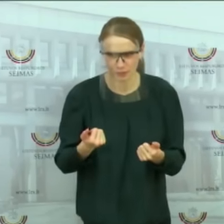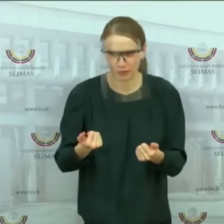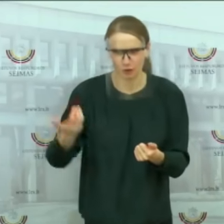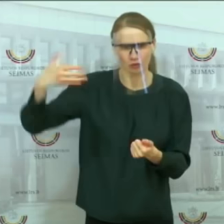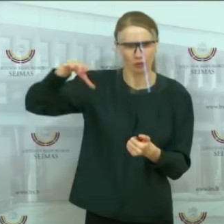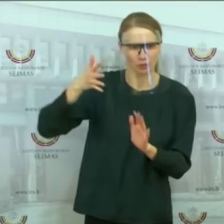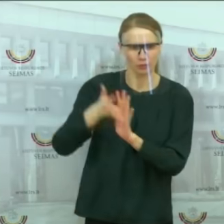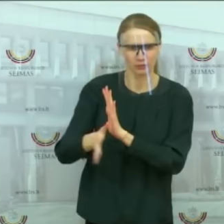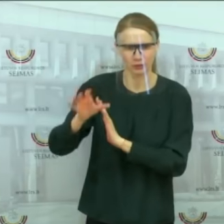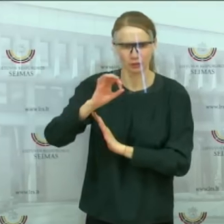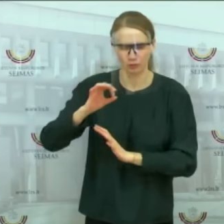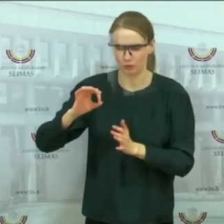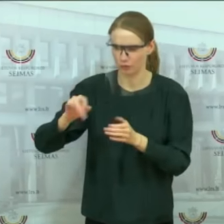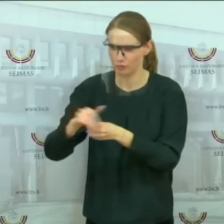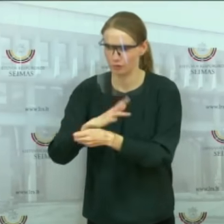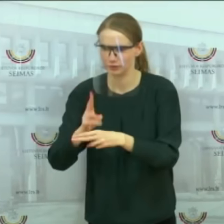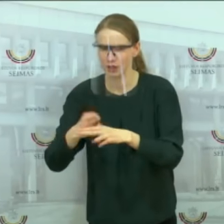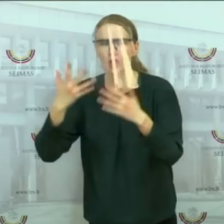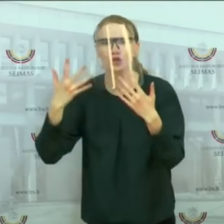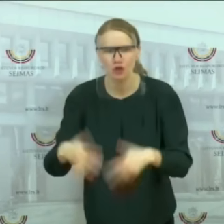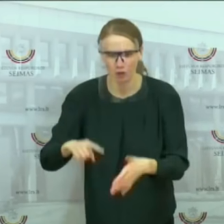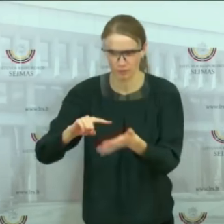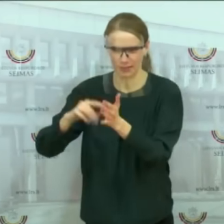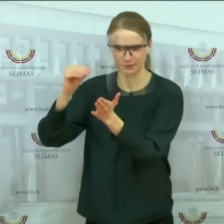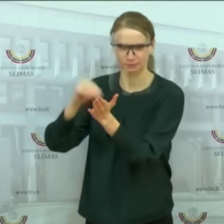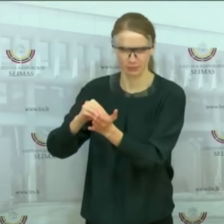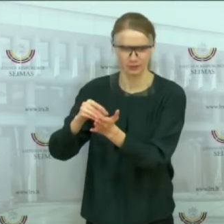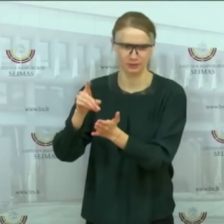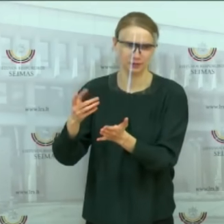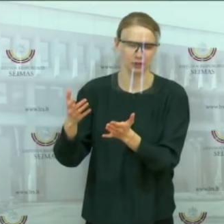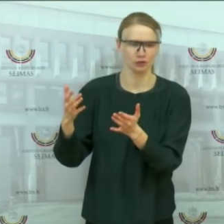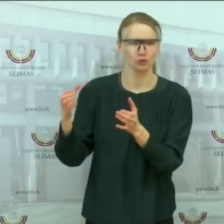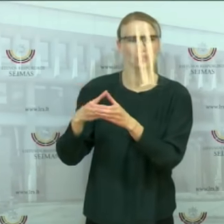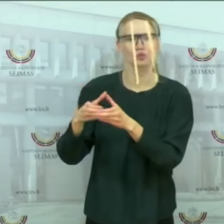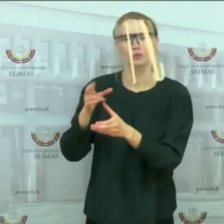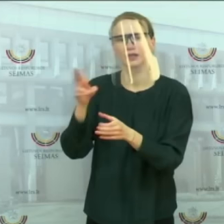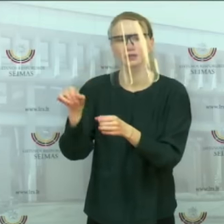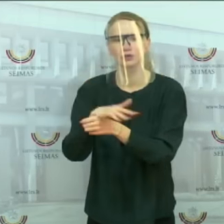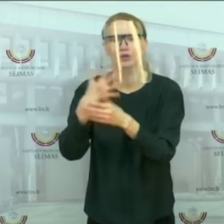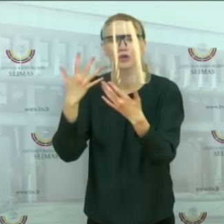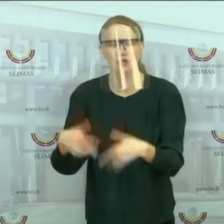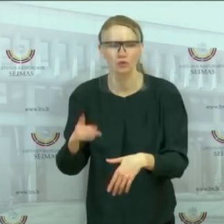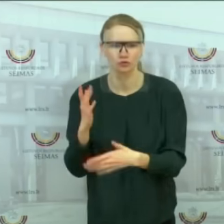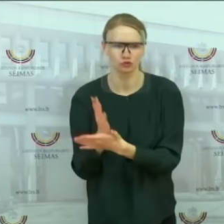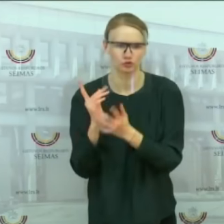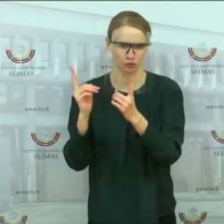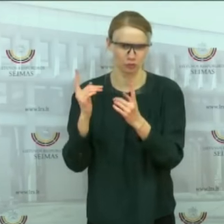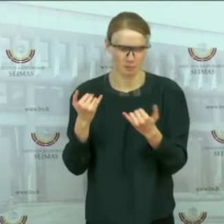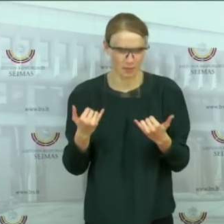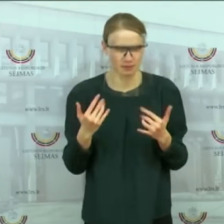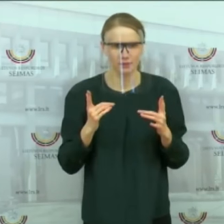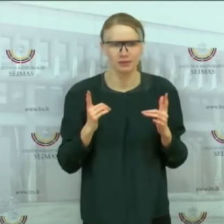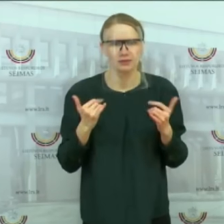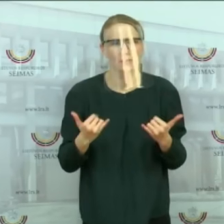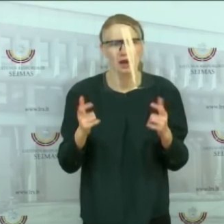ir turėtų imunitetą. Tai būtent šita grupė būtų pati saugiausia, bet šiandien nėra atsakymo.